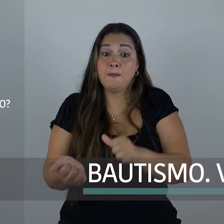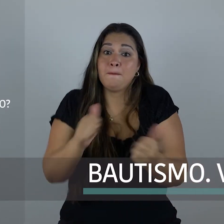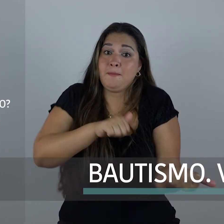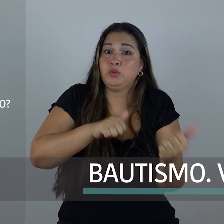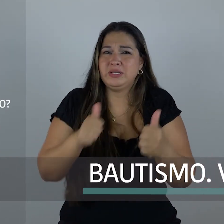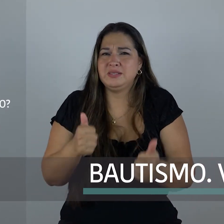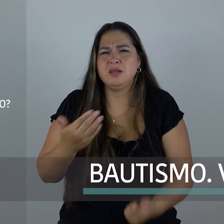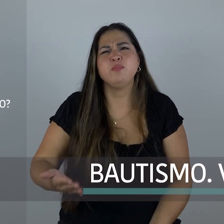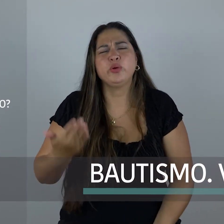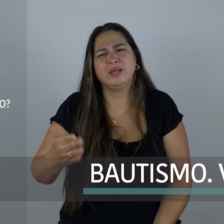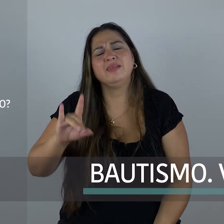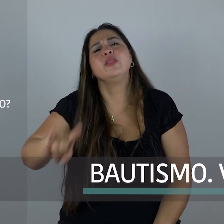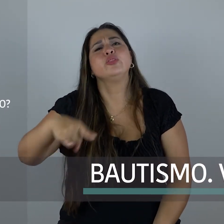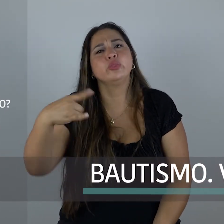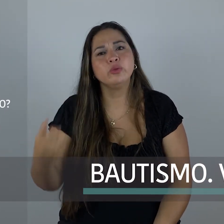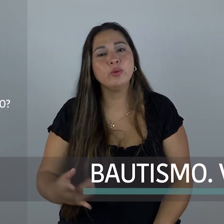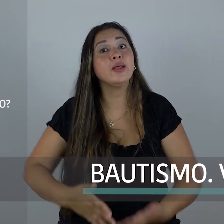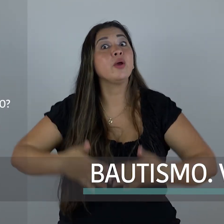yo le veo.